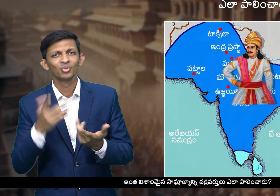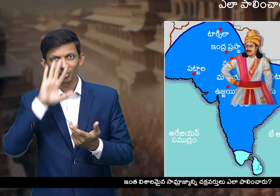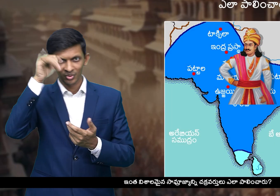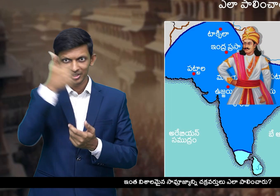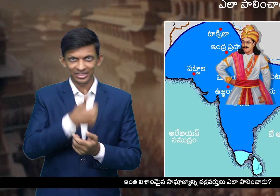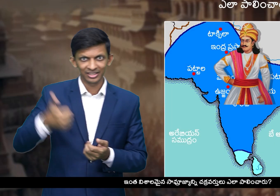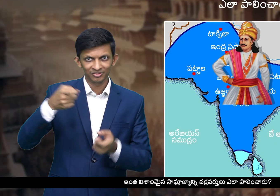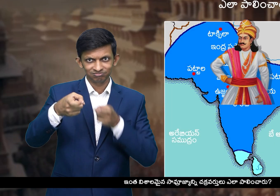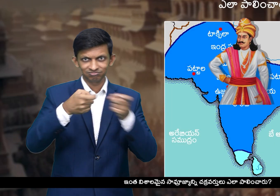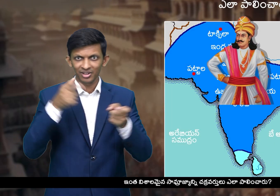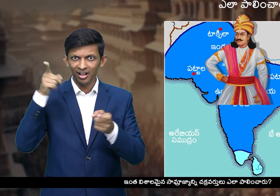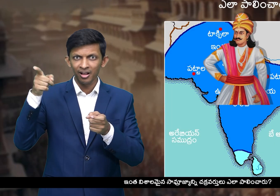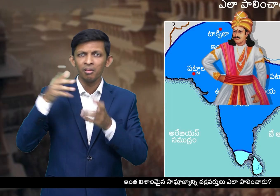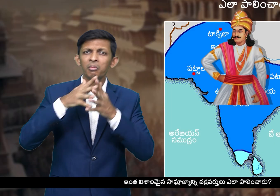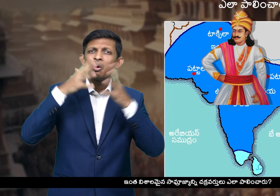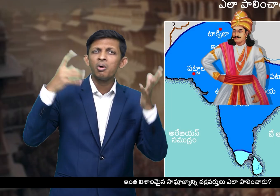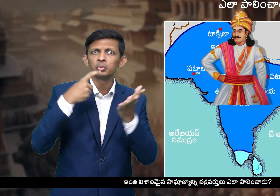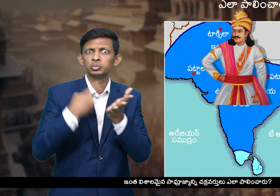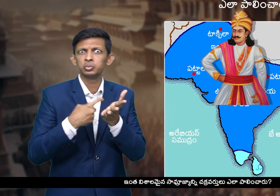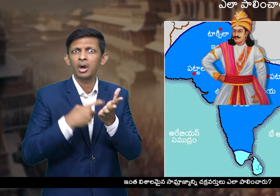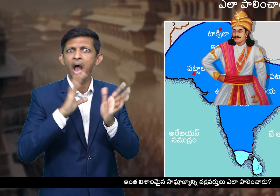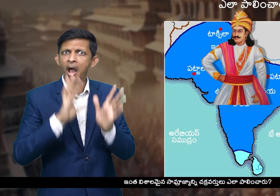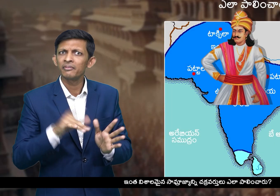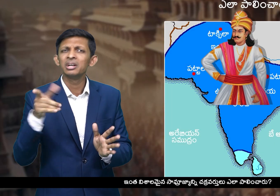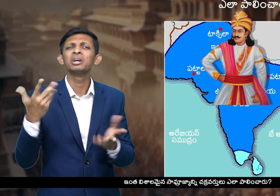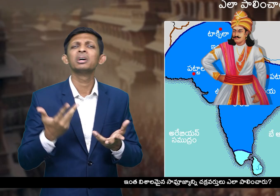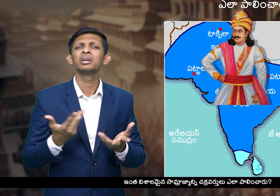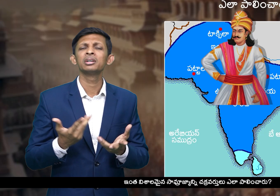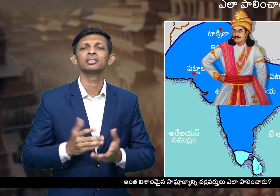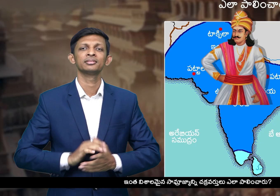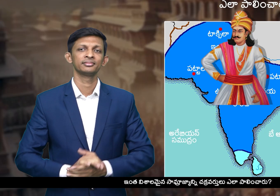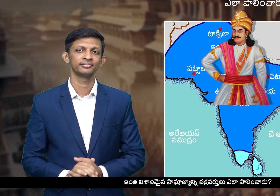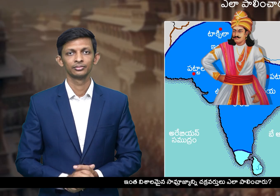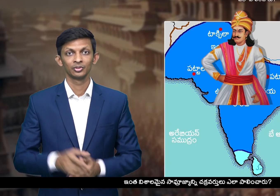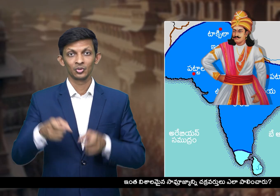ఇంత విశాలమైన సామ్రాజ్యాన్ని చక్రవర్తులు ఎలా పాలించారు?